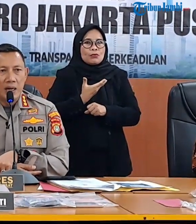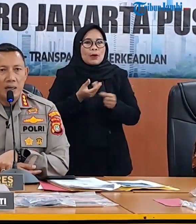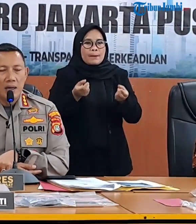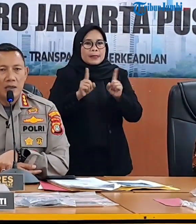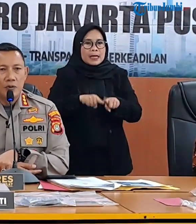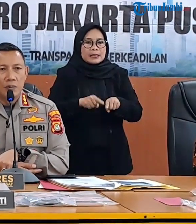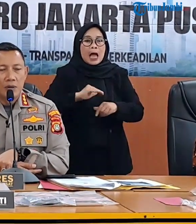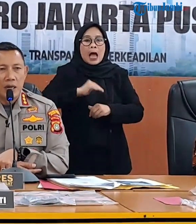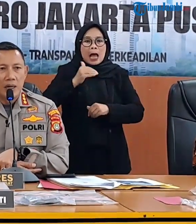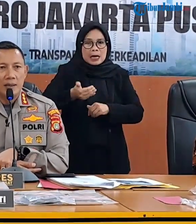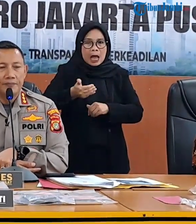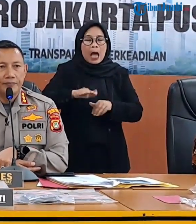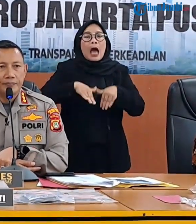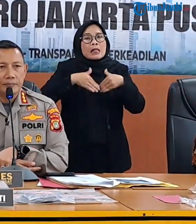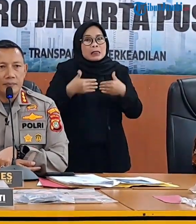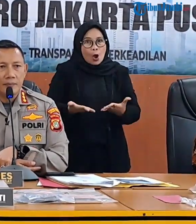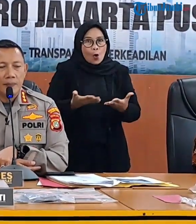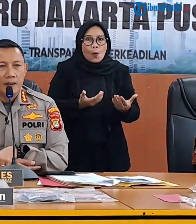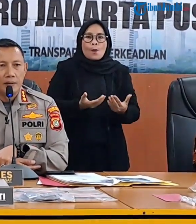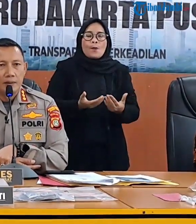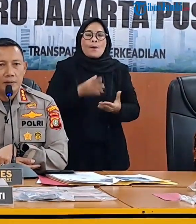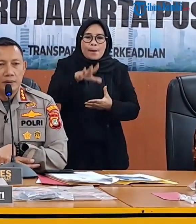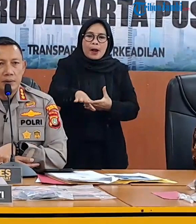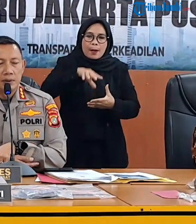menjadikan anak ataupun membawa anak,